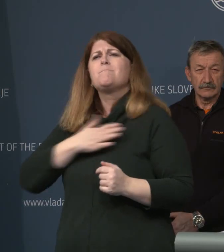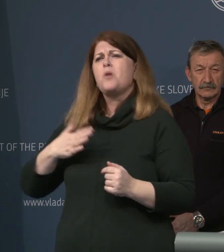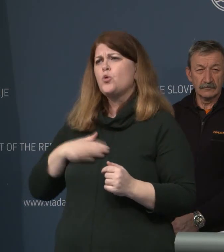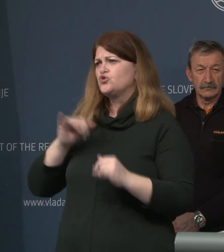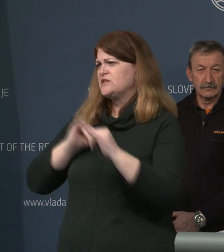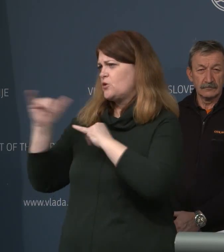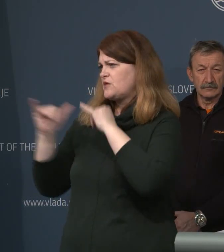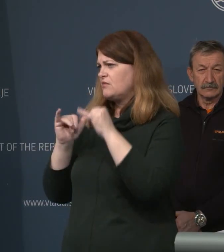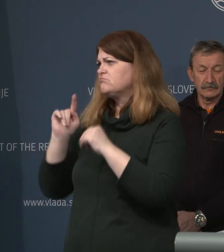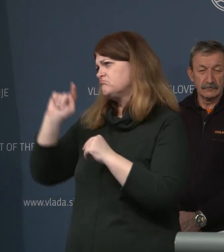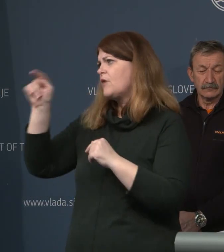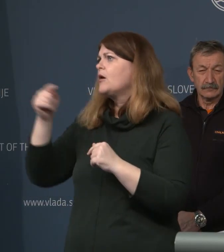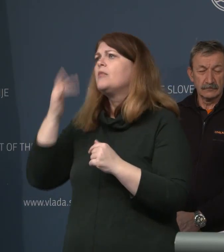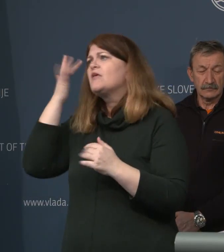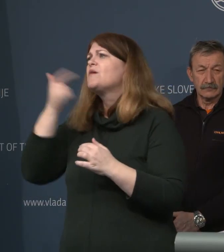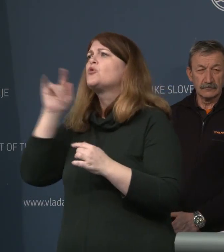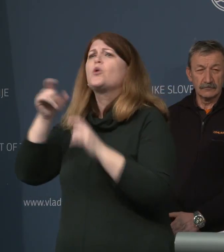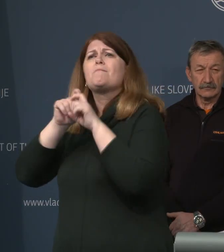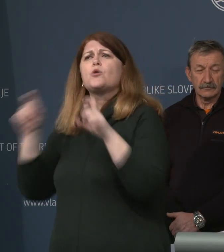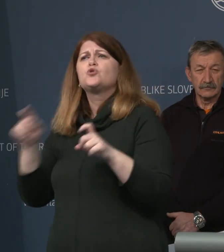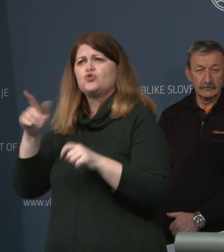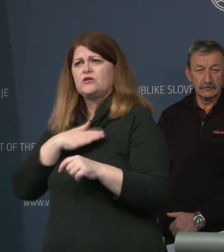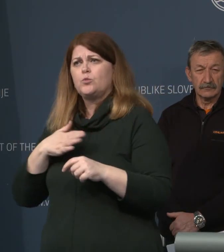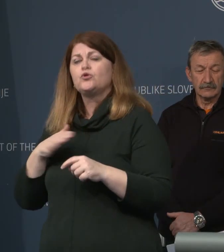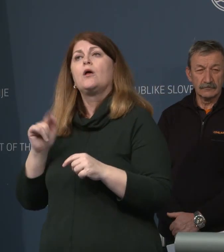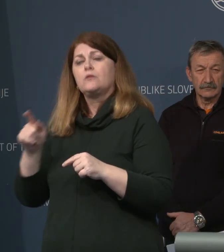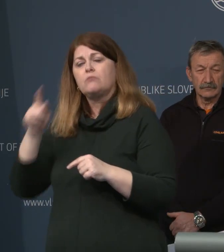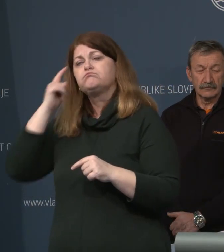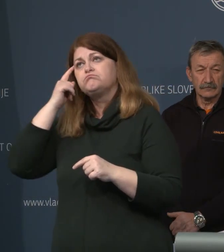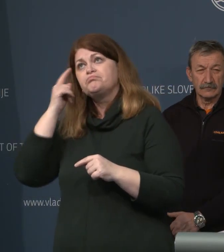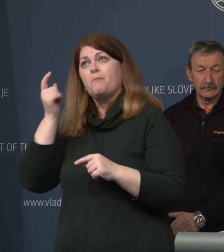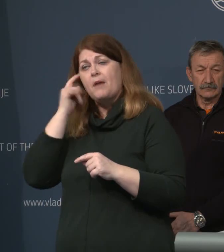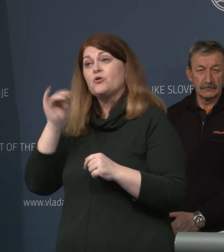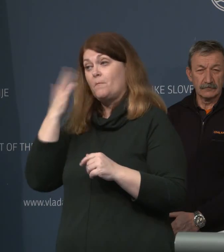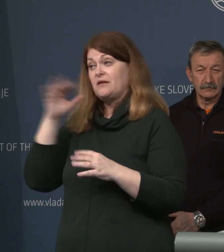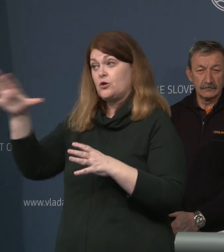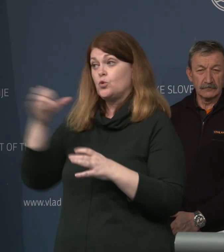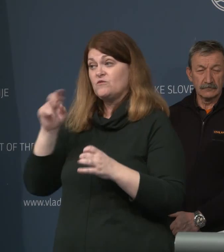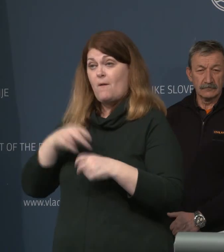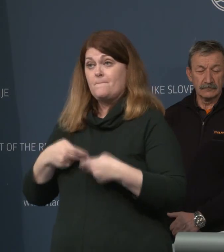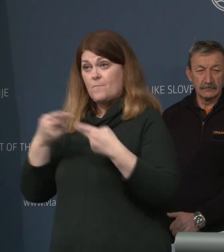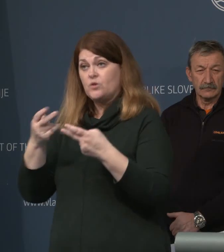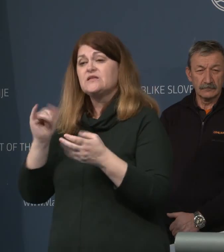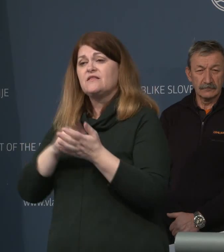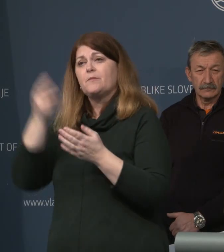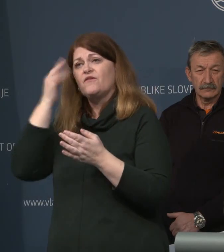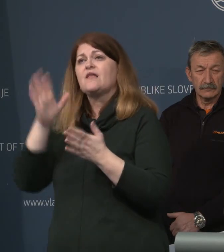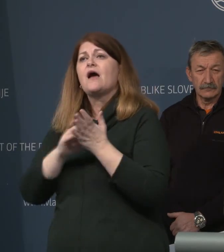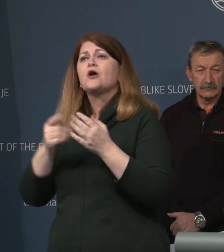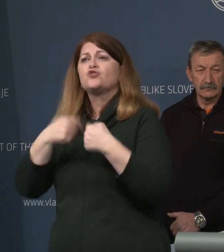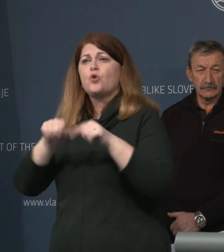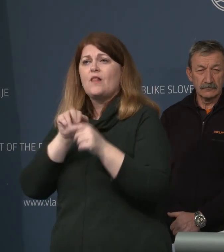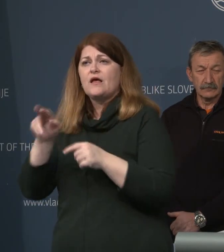in ne vemo, kdo je povzročitelj te pljučnice, je zelo smiselno, preden je oseba hospitalizirana in seveda je treba vedeti, na kakšno dele